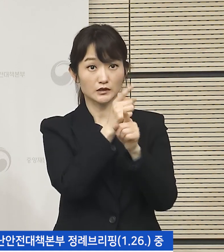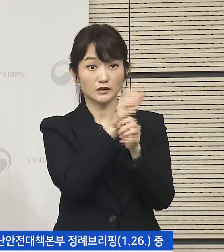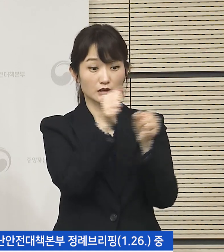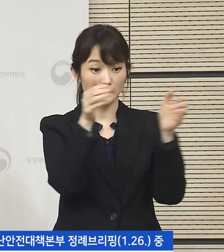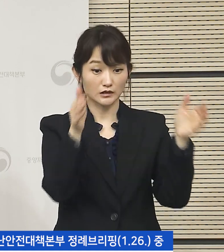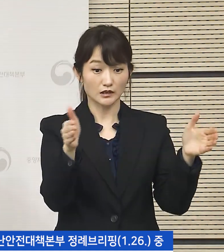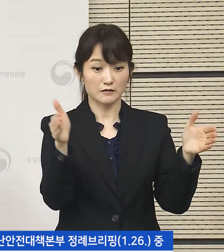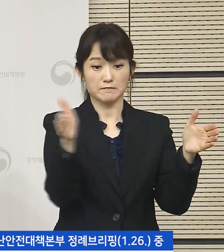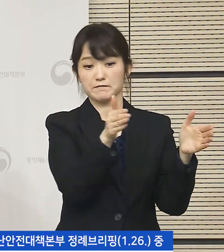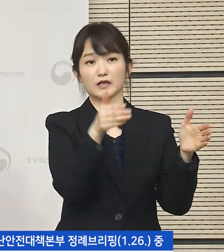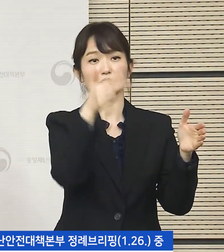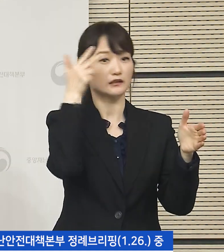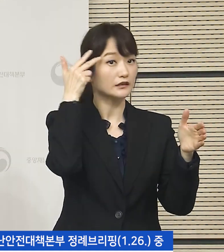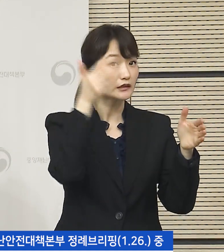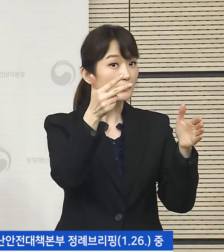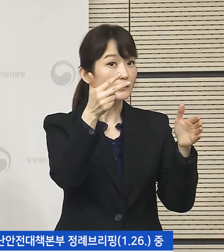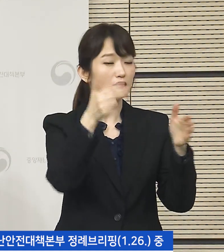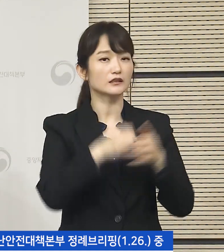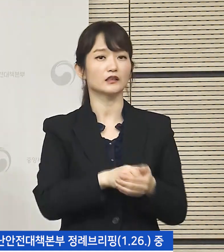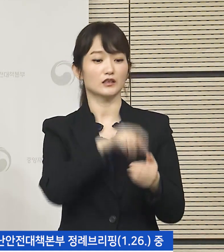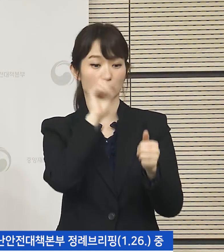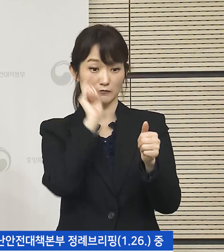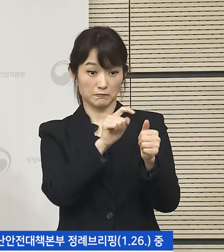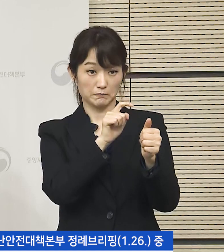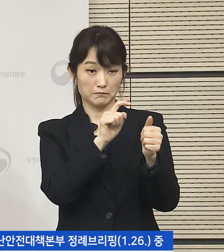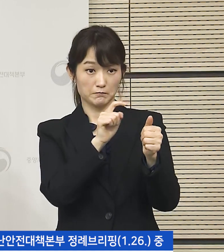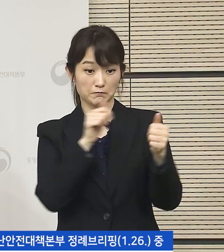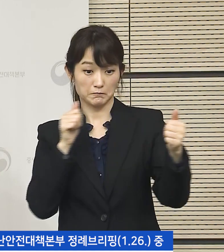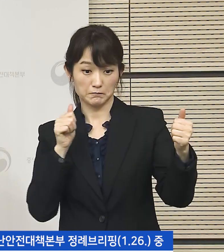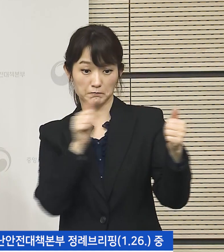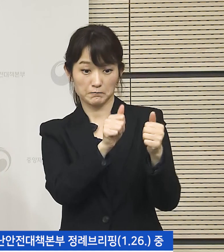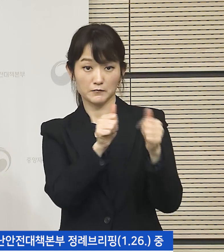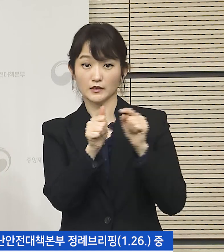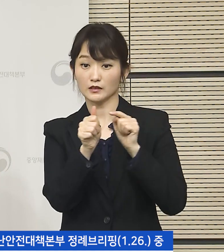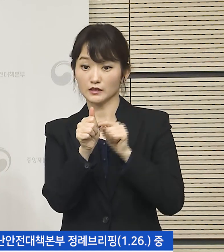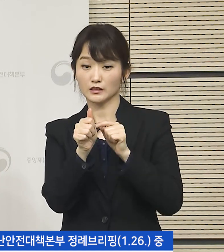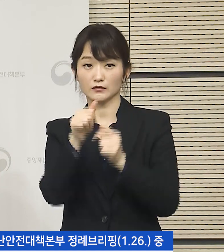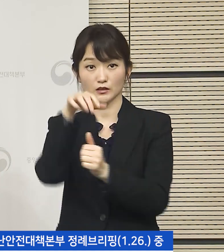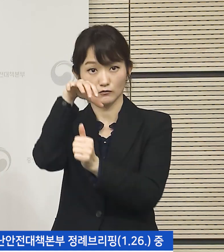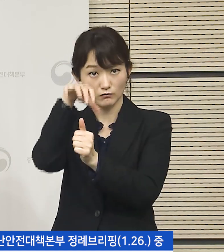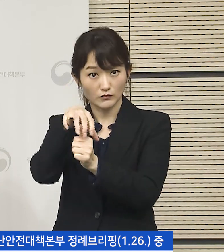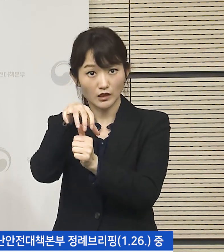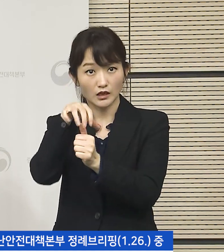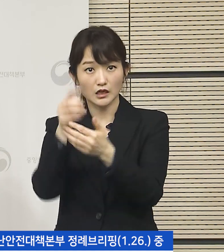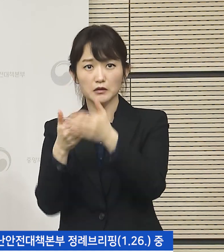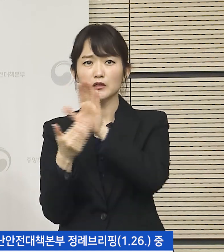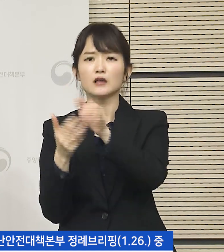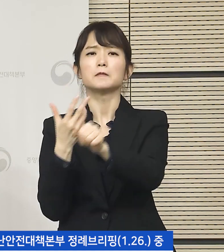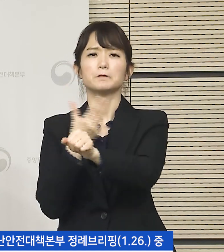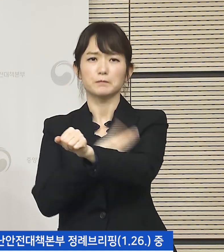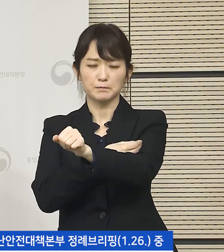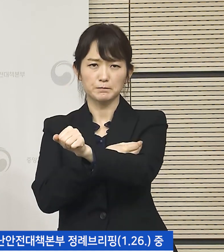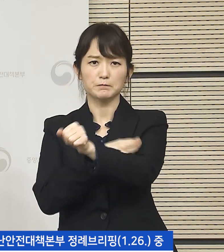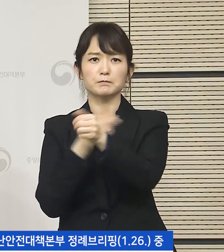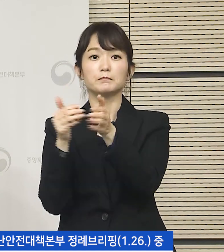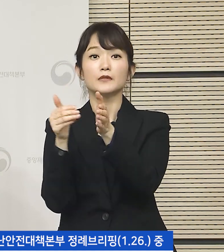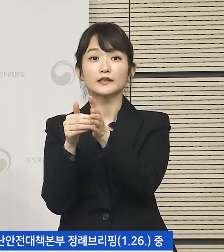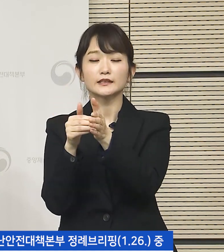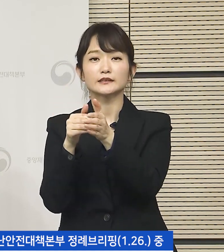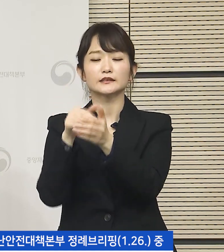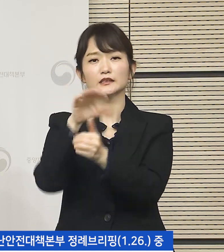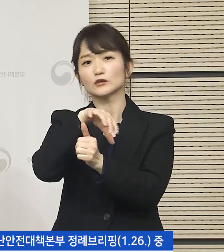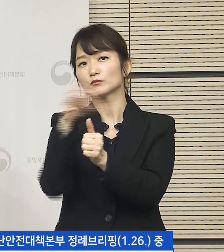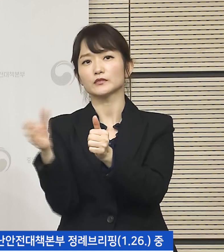확진자의 치료 격리 기간을 7일로 단축하였고 확진자를 접촉한 접촉자 격리도 예방접종